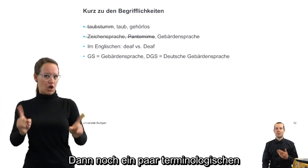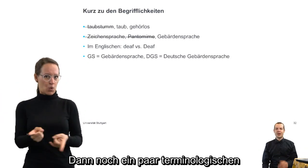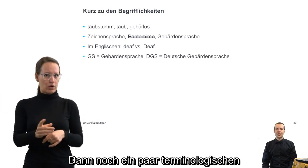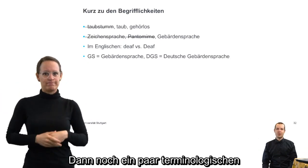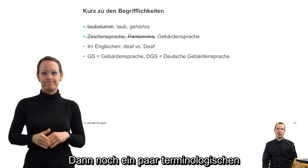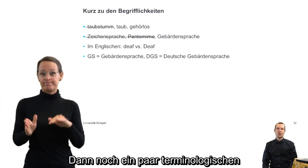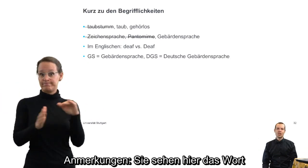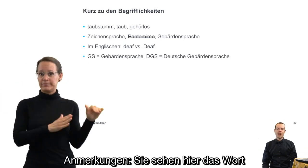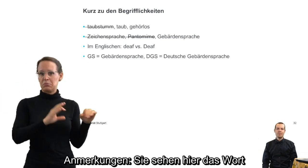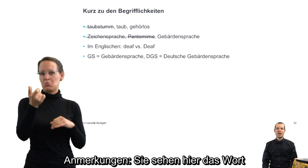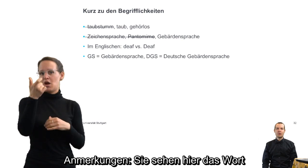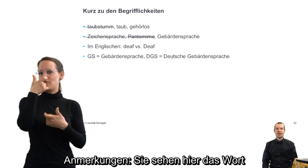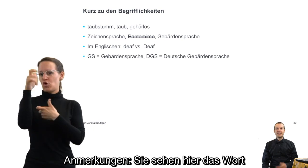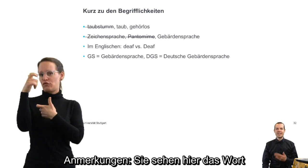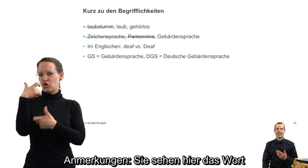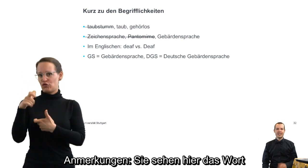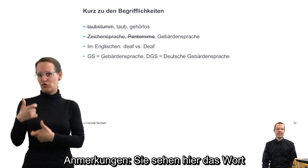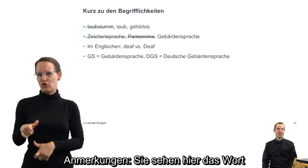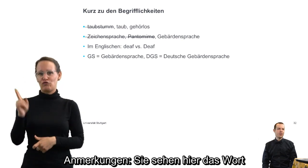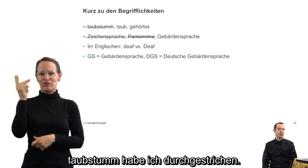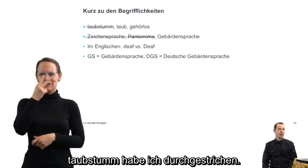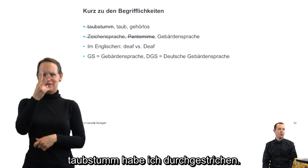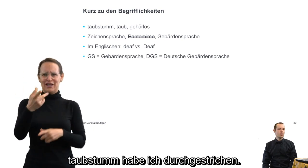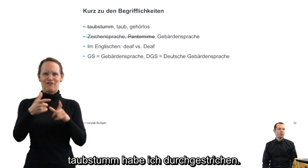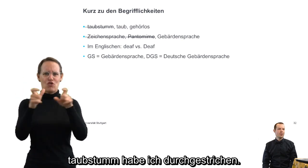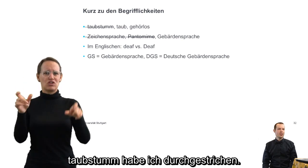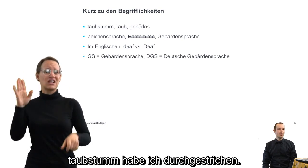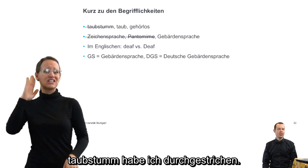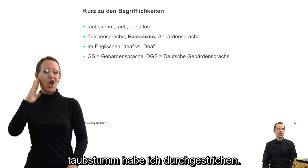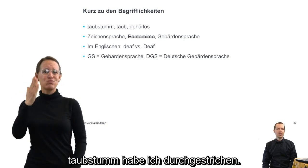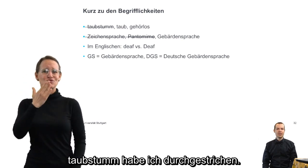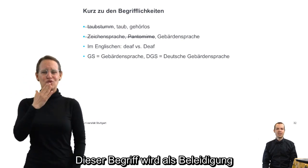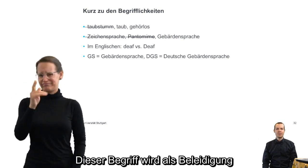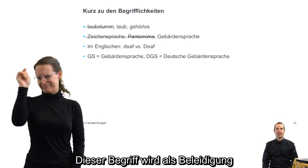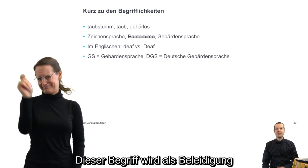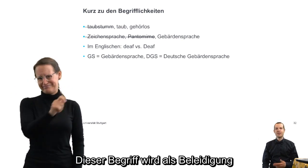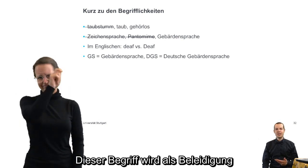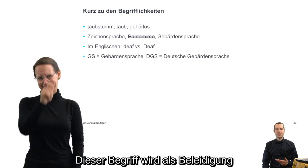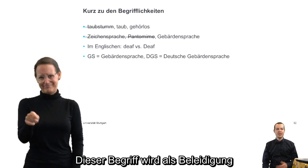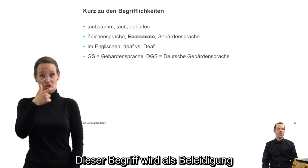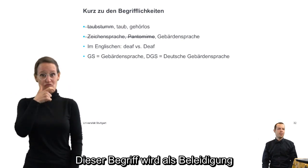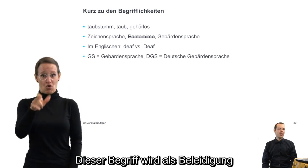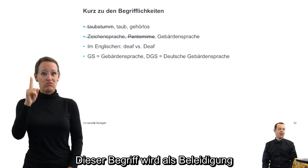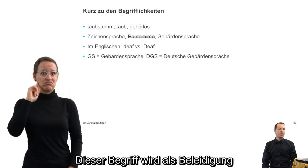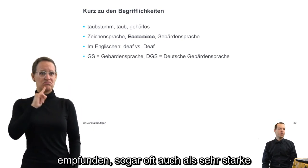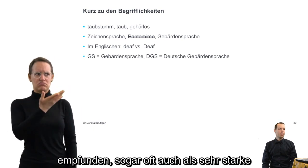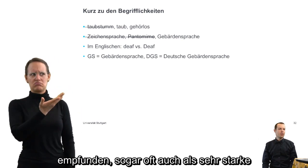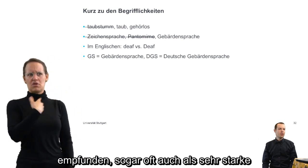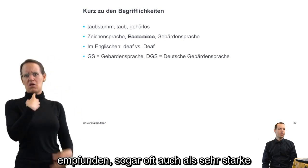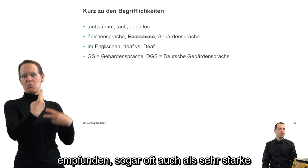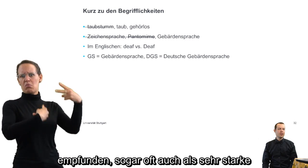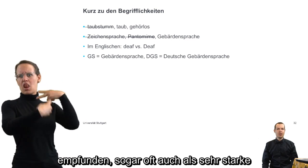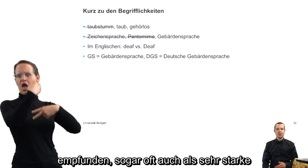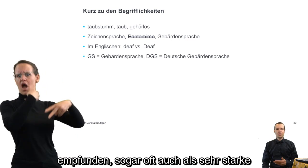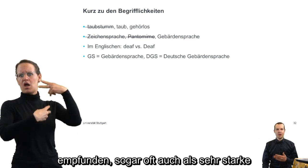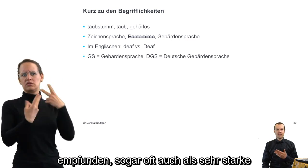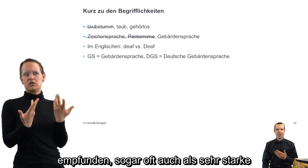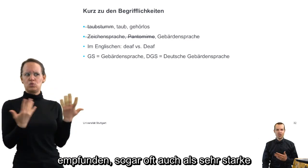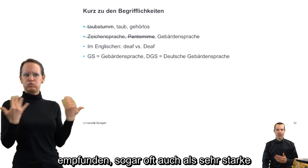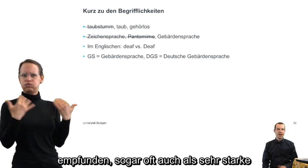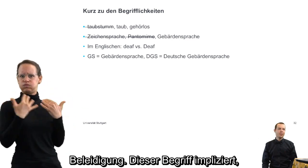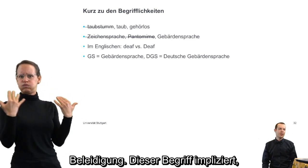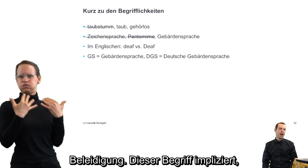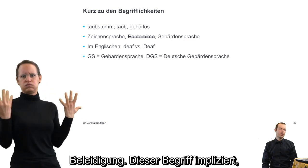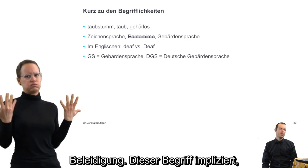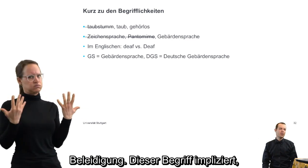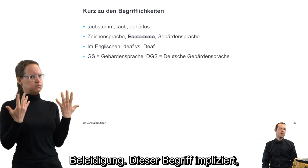Dann noch ein paar terminologische Anmerkungen. Sie sehen hier, das Wort Taubsturm habe ich durchgestrichen. Dieser Begriff wird als Beleidigung empfunden, sogar oft auch als